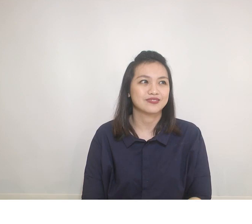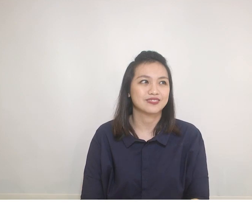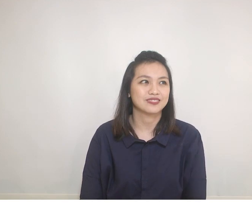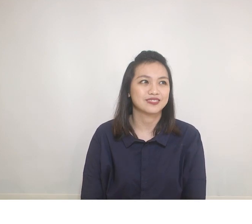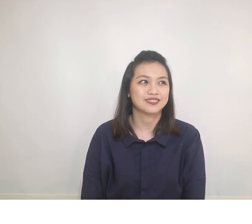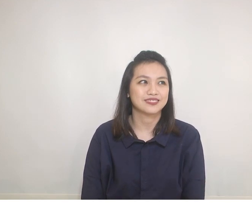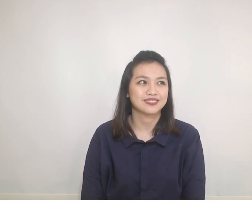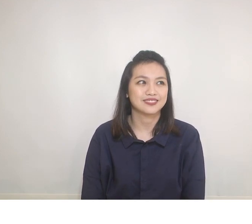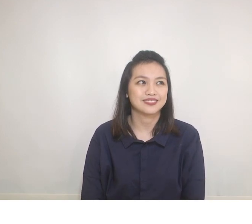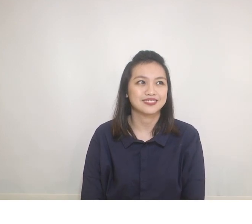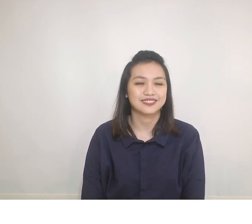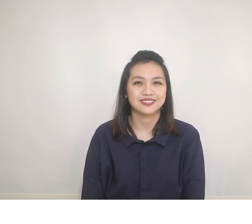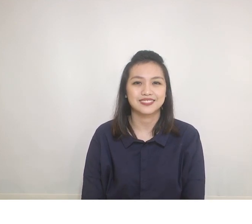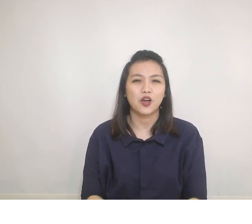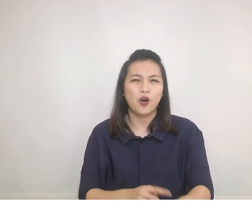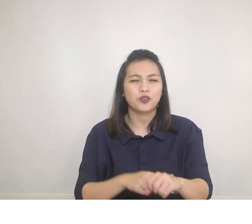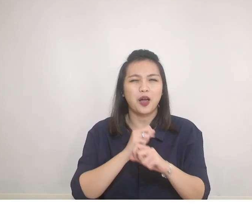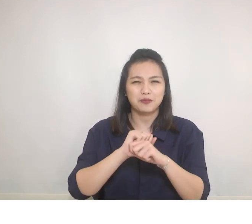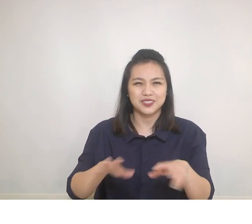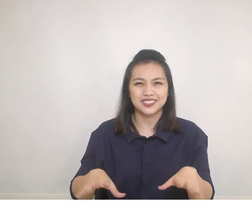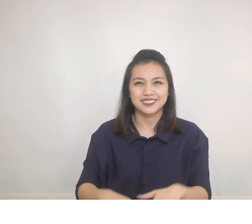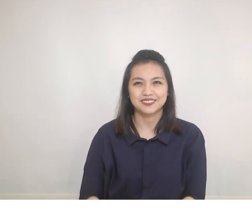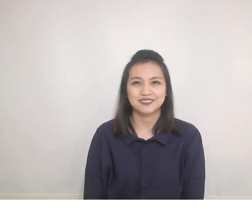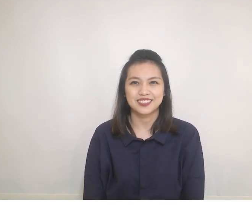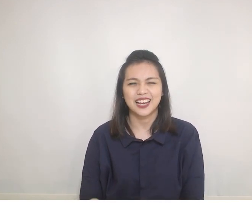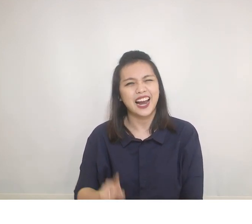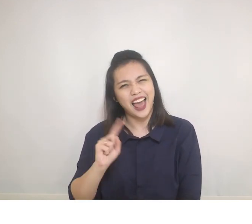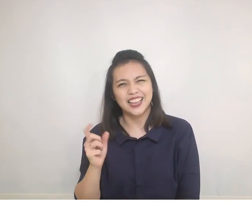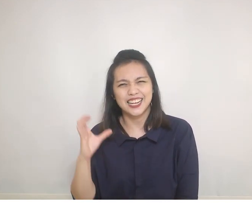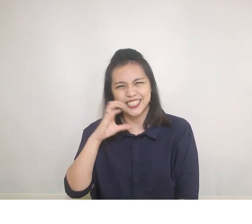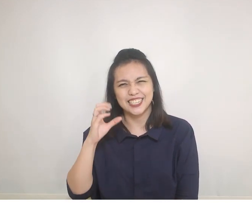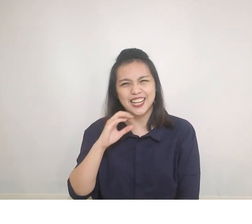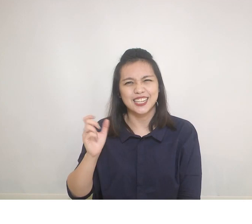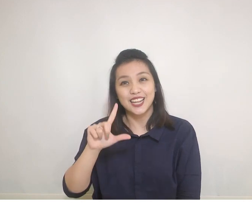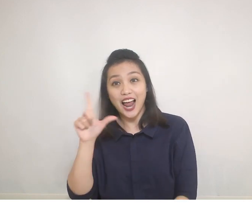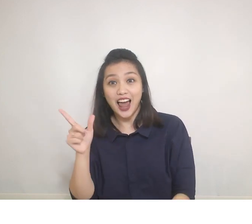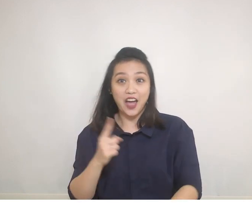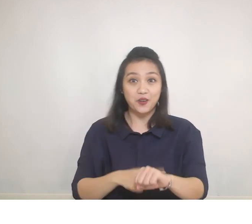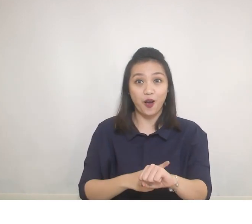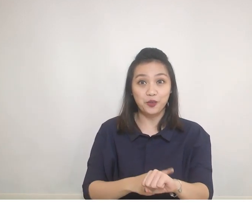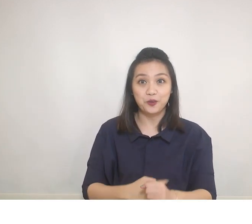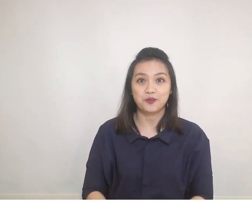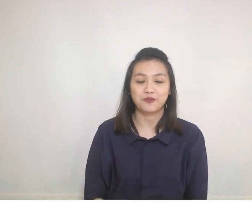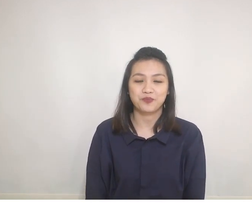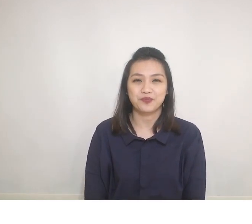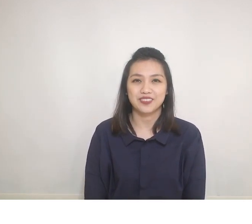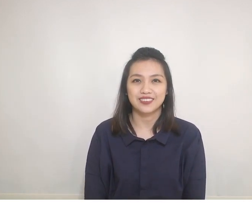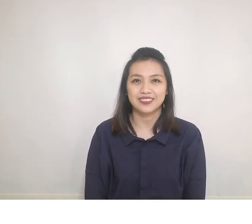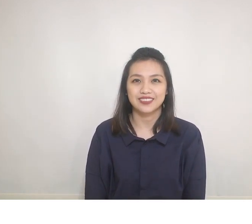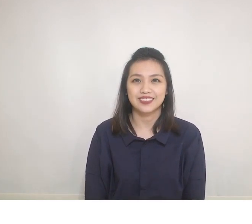tidak terjebak, terjerat dengan cinta akan uang. Yes. Mari kita berdoa. Kita arahkan tangan bagi yang di tempat ini